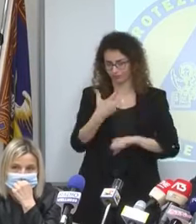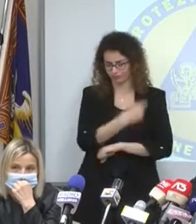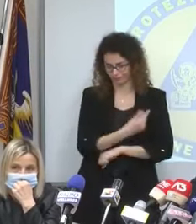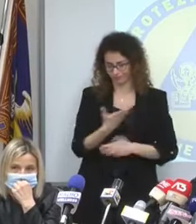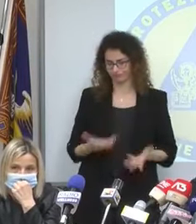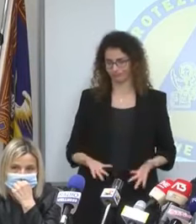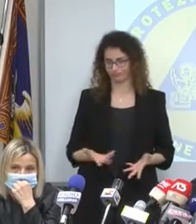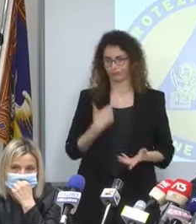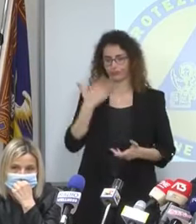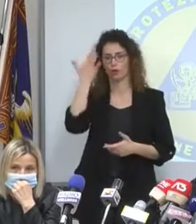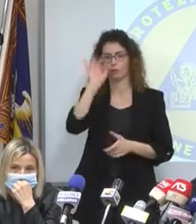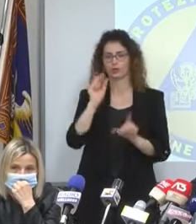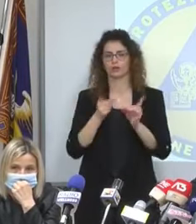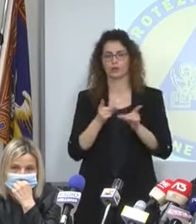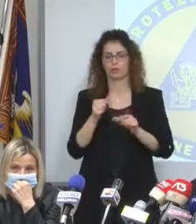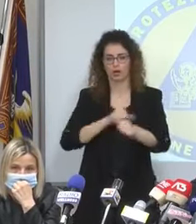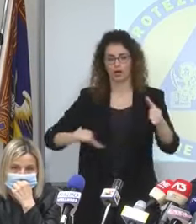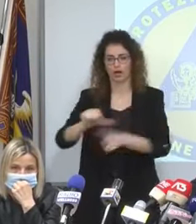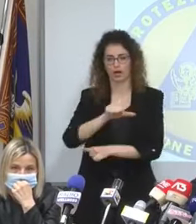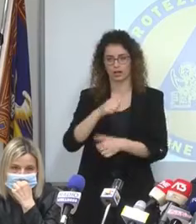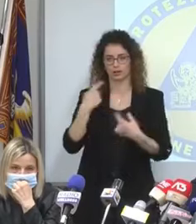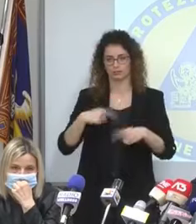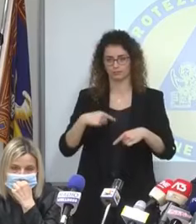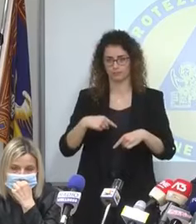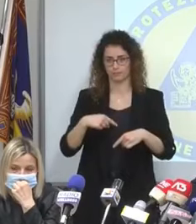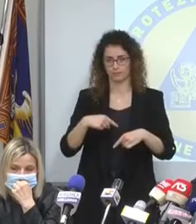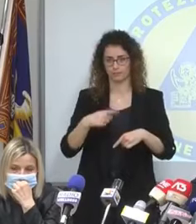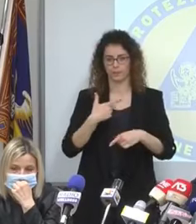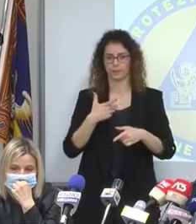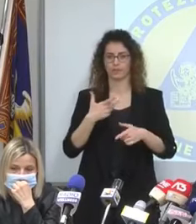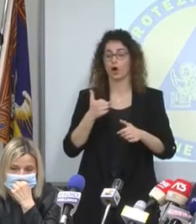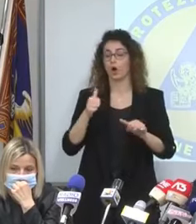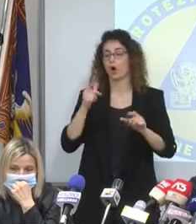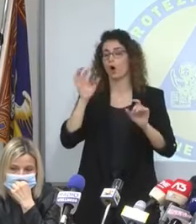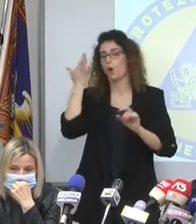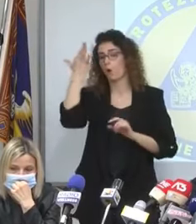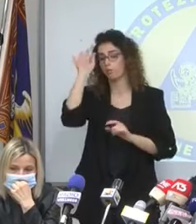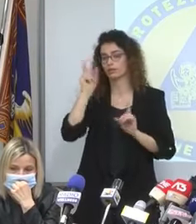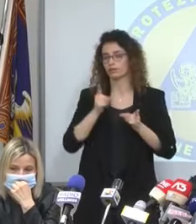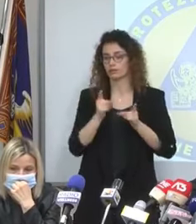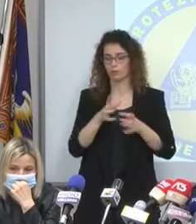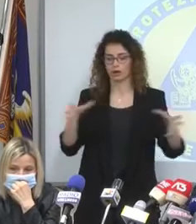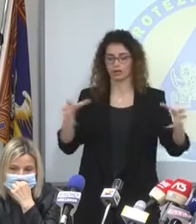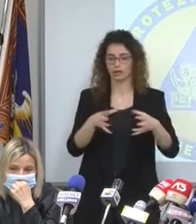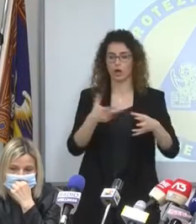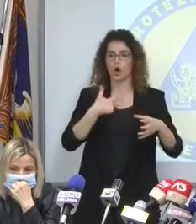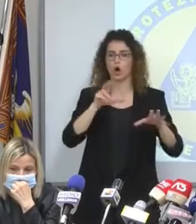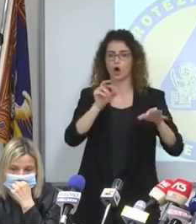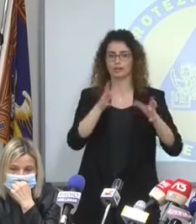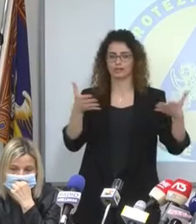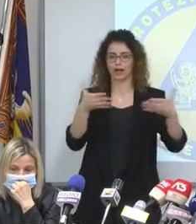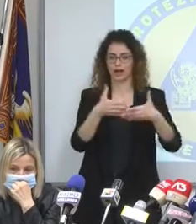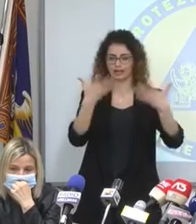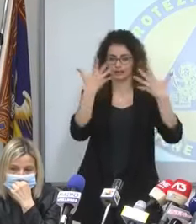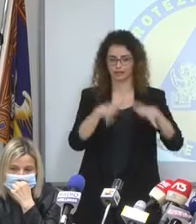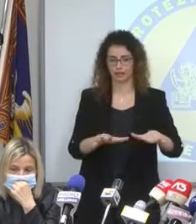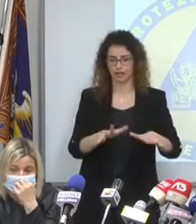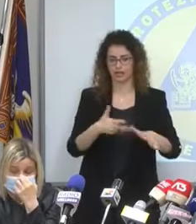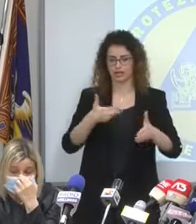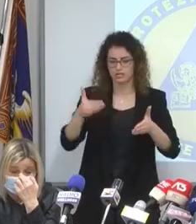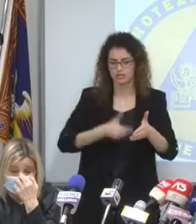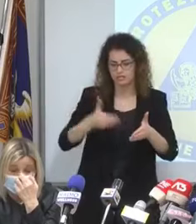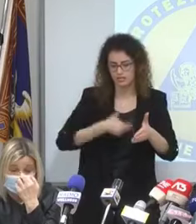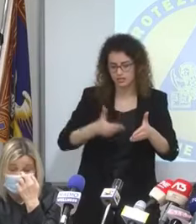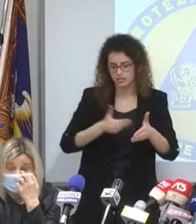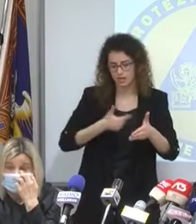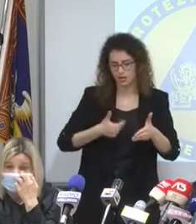e siccome l'obiettivo del cambio di direttori è chiudere gli over 80, alla fine andranno a grattare nel fondo del barile finché troveranno tutto quello